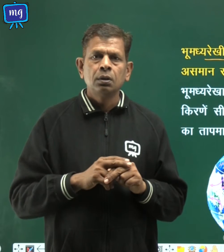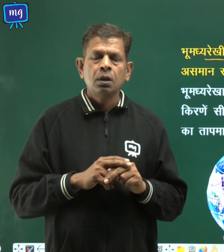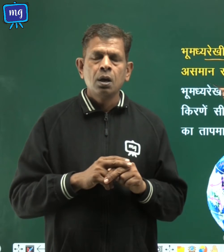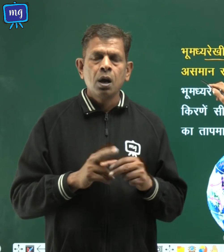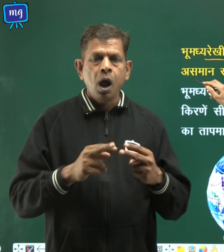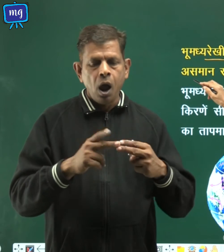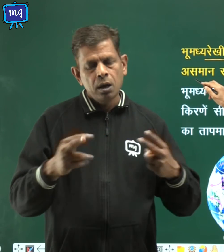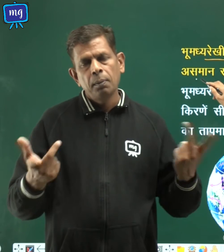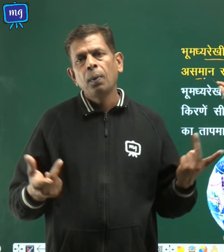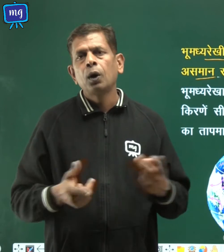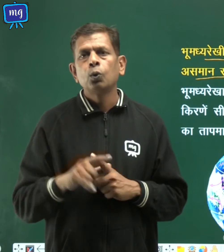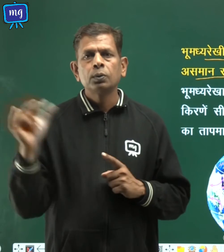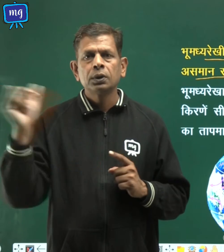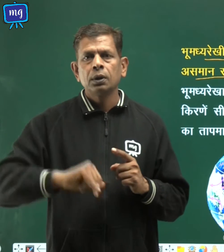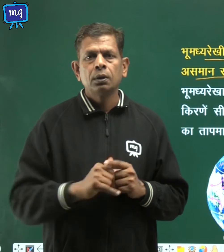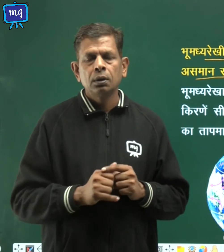असमान रूप से